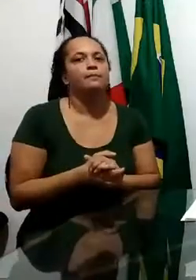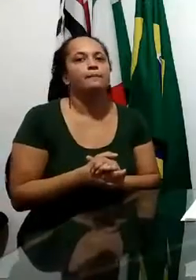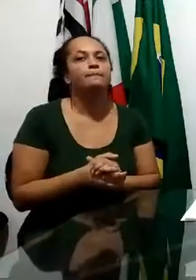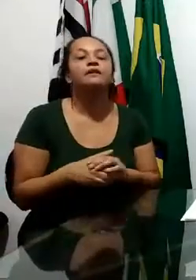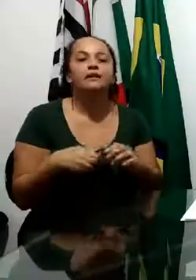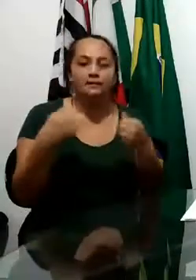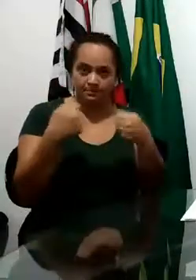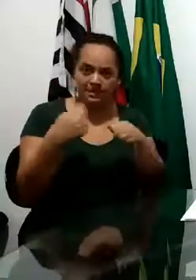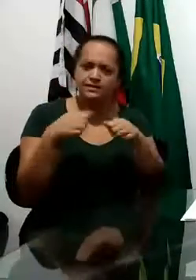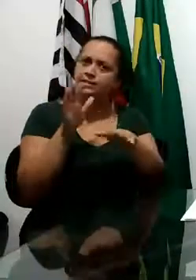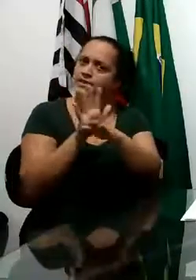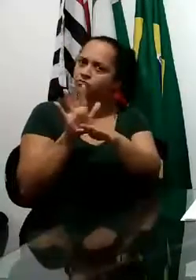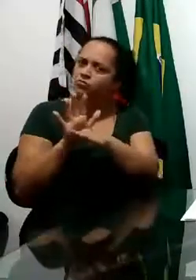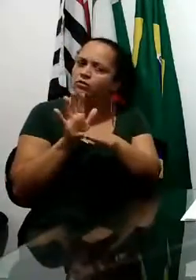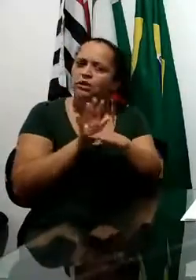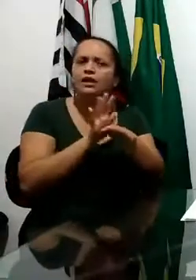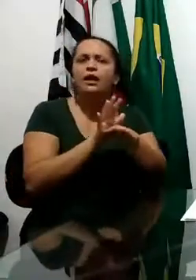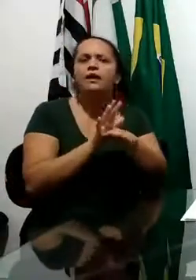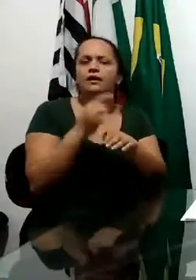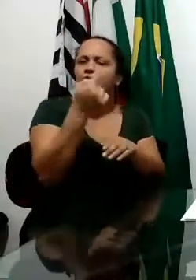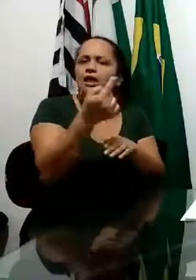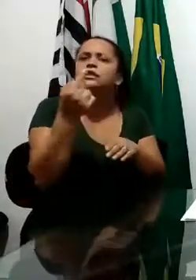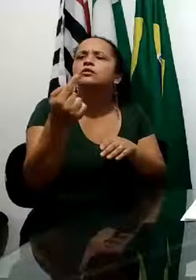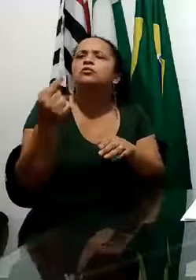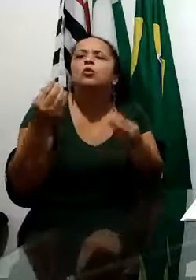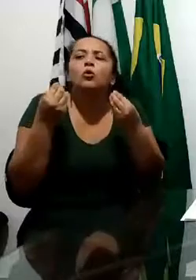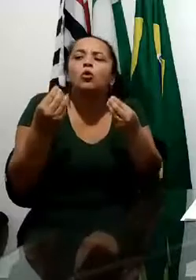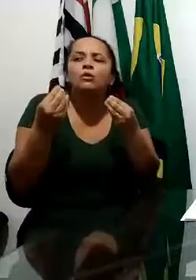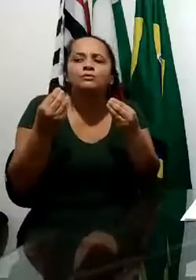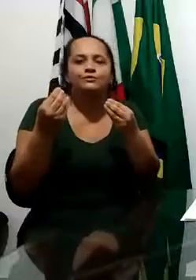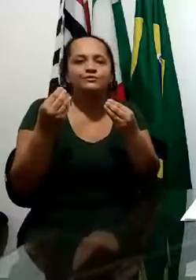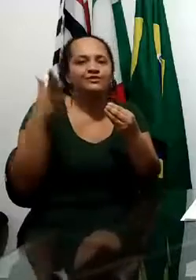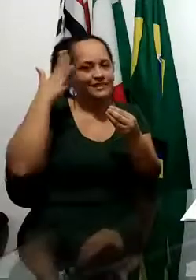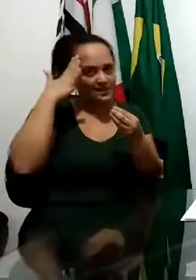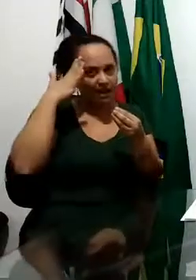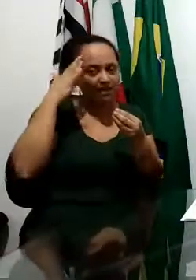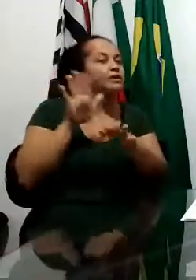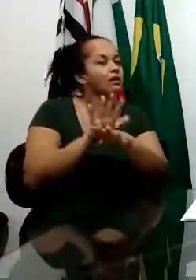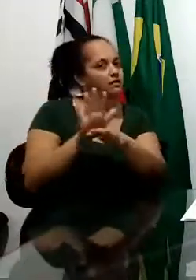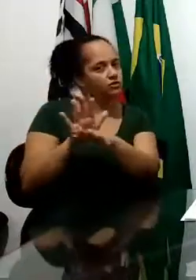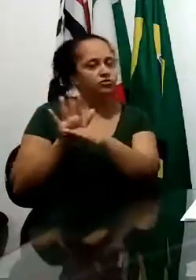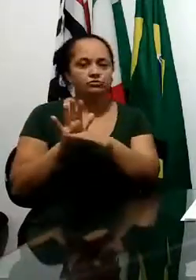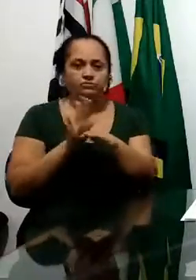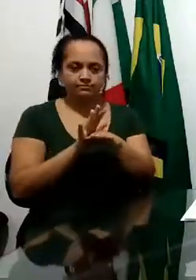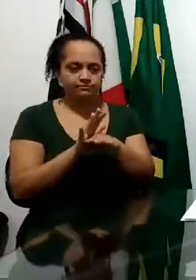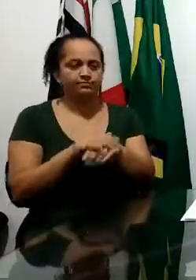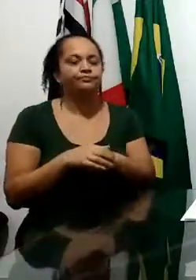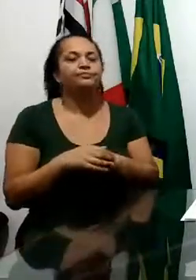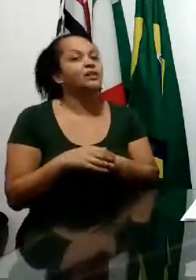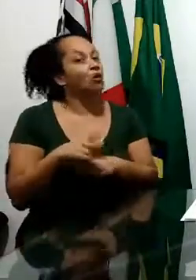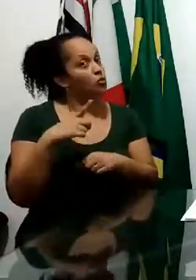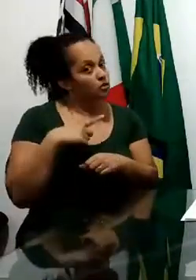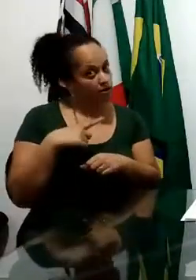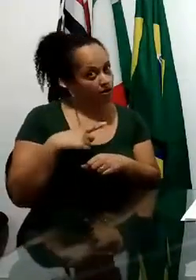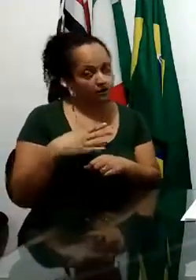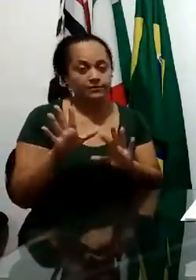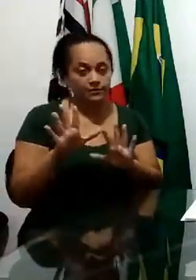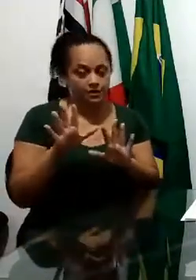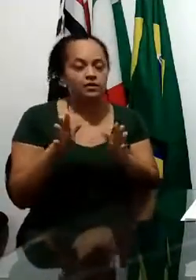é interessante, cada um segundo a sua capacidade. Agora, houve um momento aqui que o Senhor voltou, né? Esse